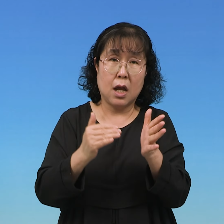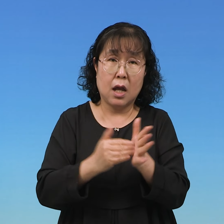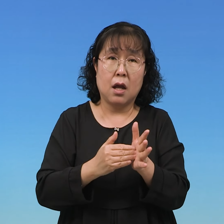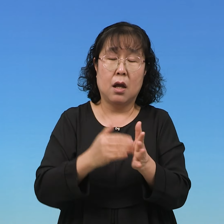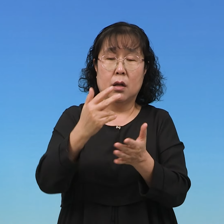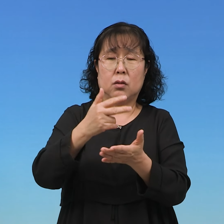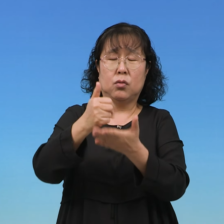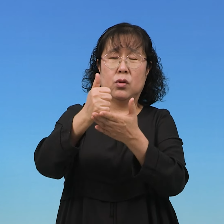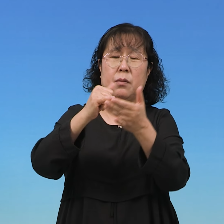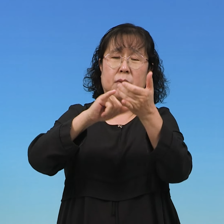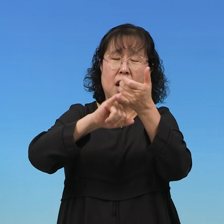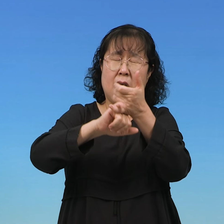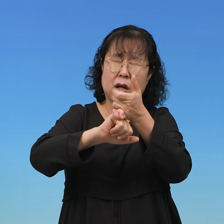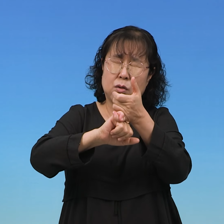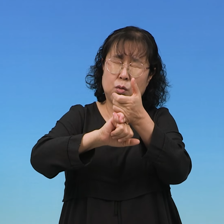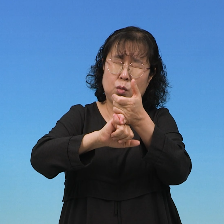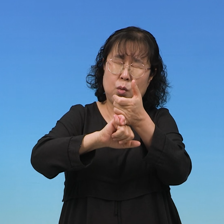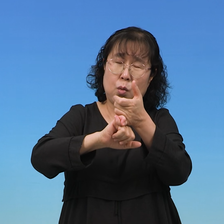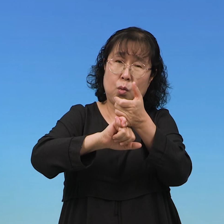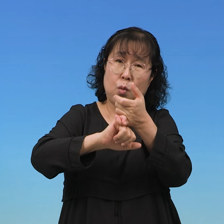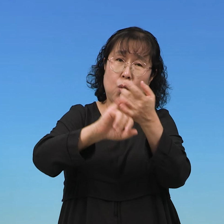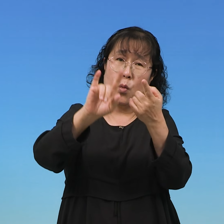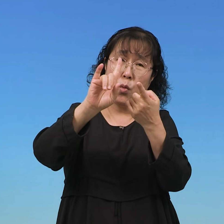떠나갔었네, 주님